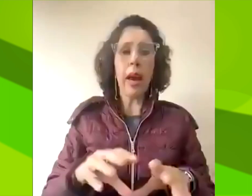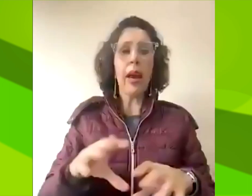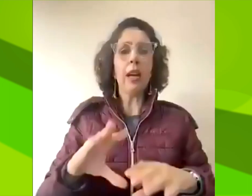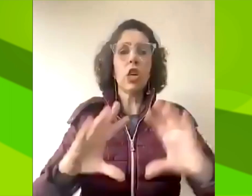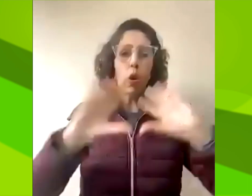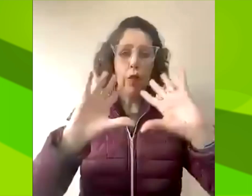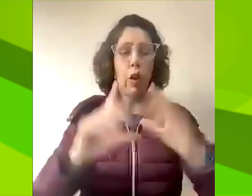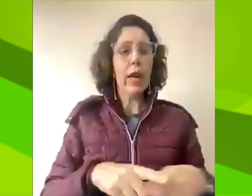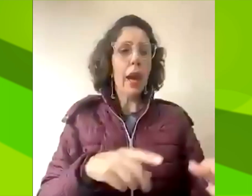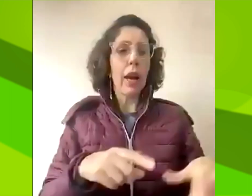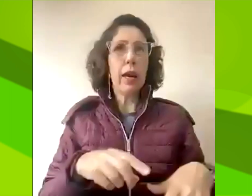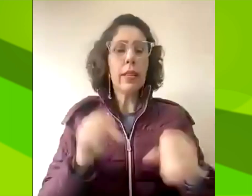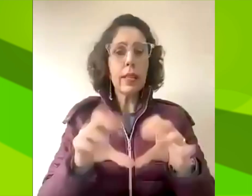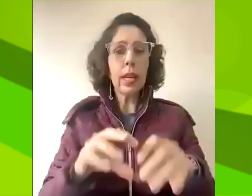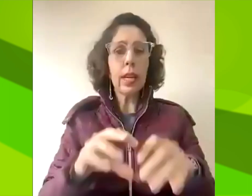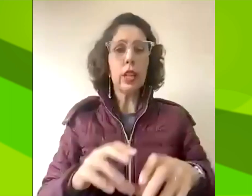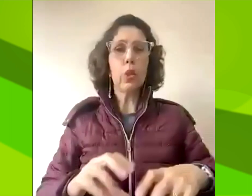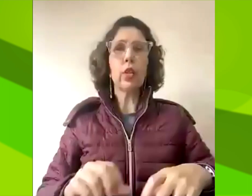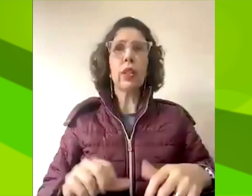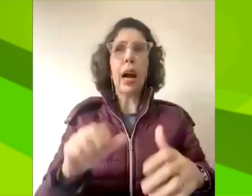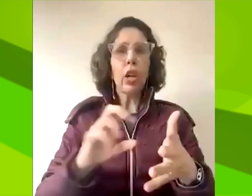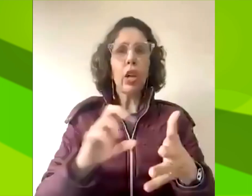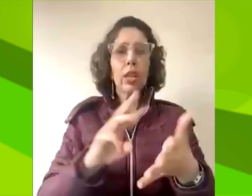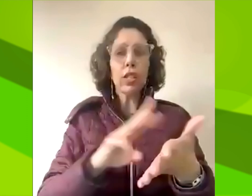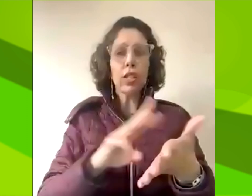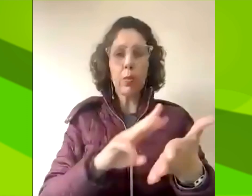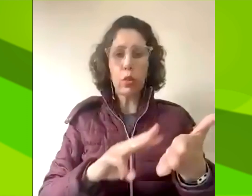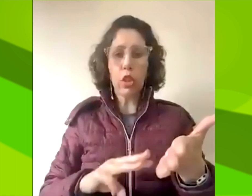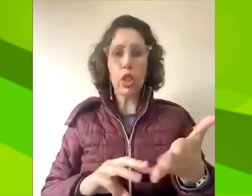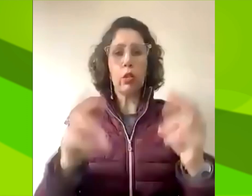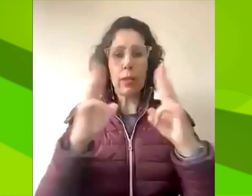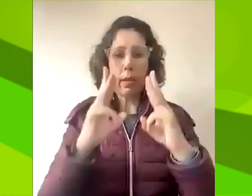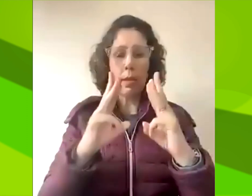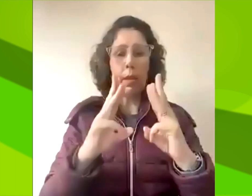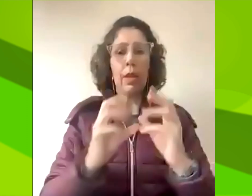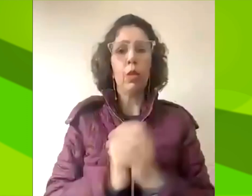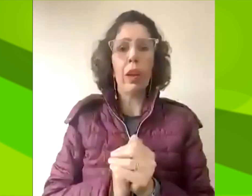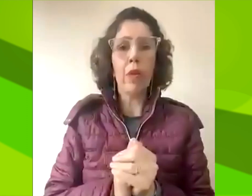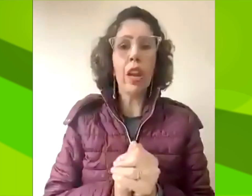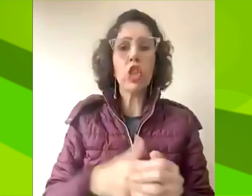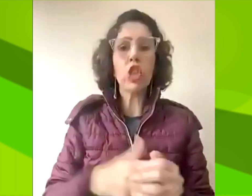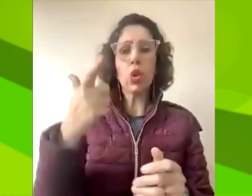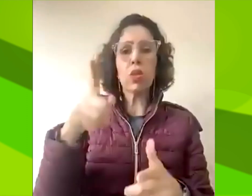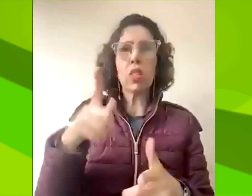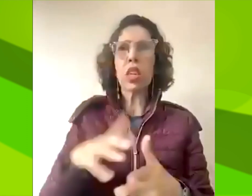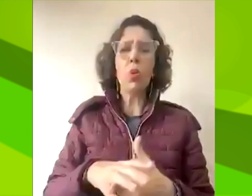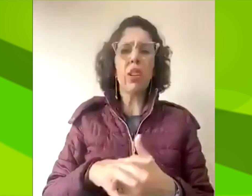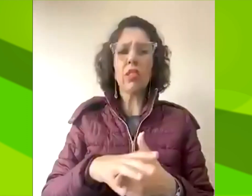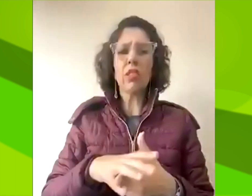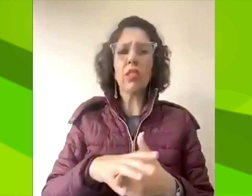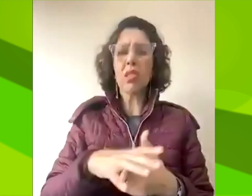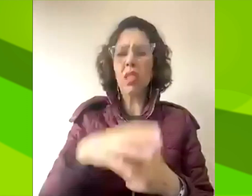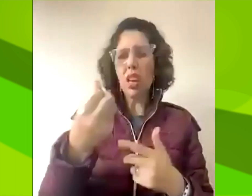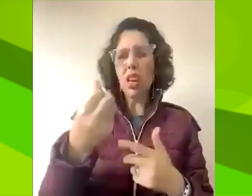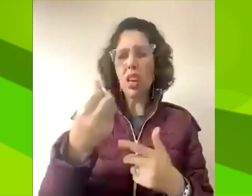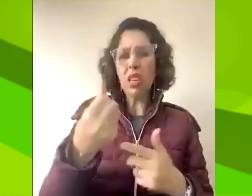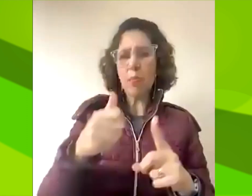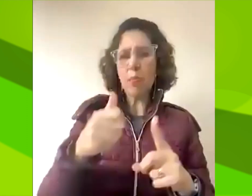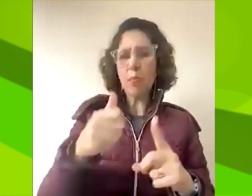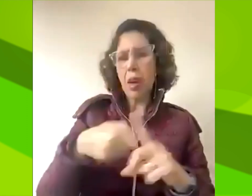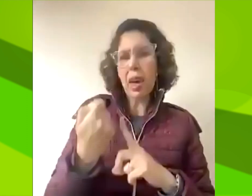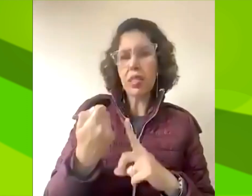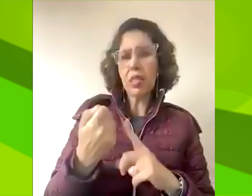o vôlei. Ensinando na nossa metodologia do mini-volley, a gente conseguiu, em seis